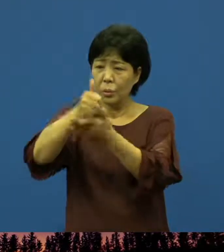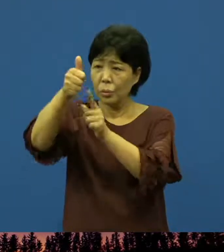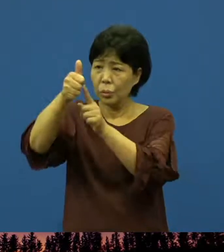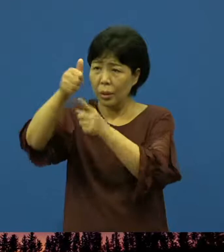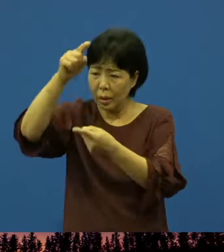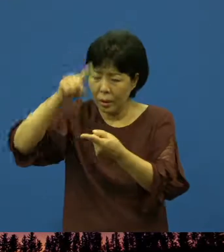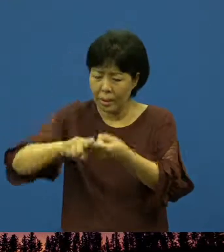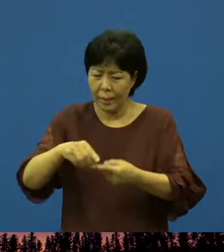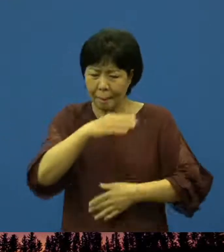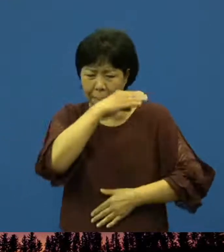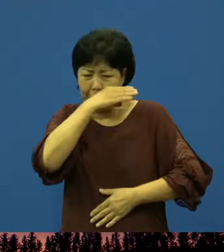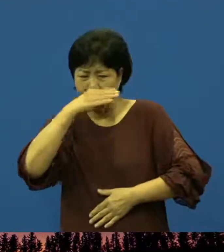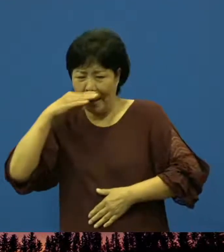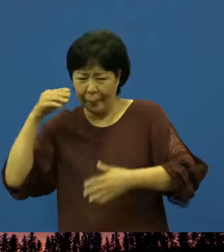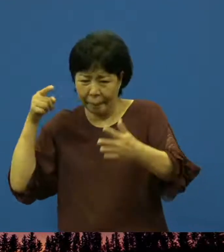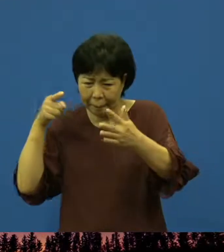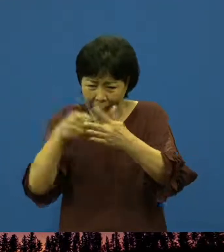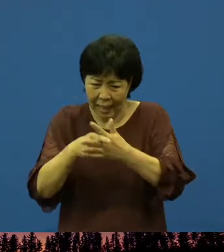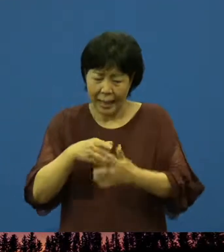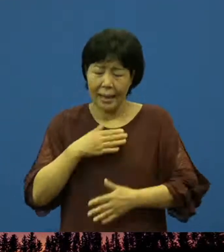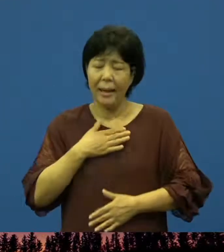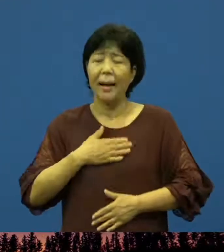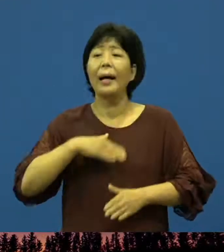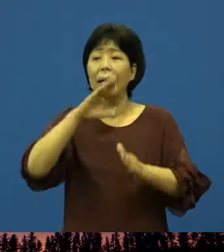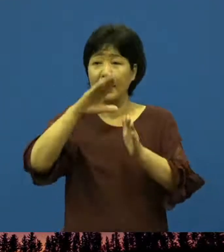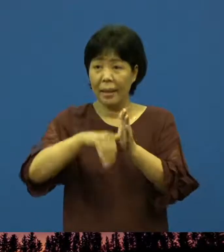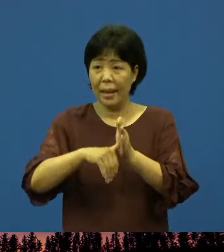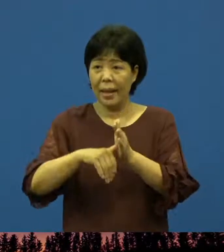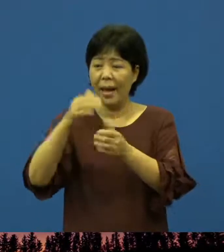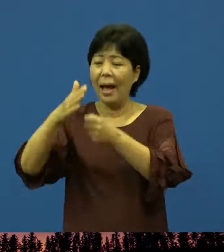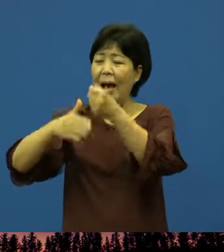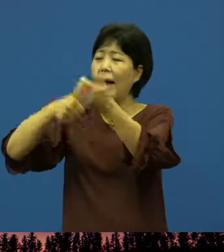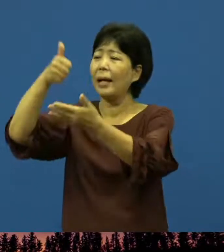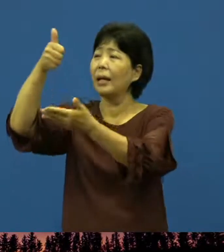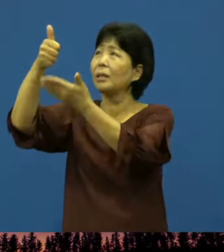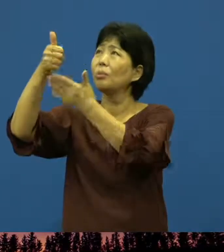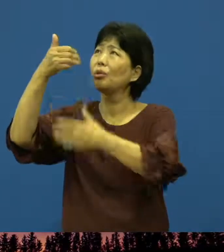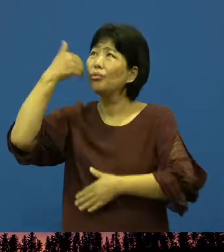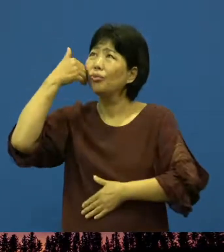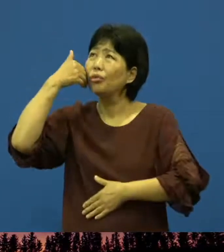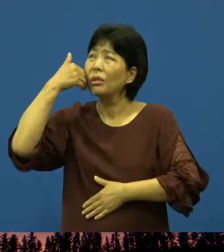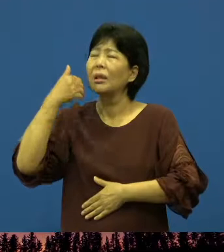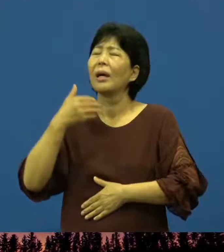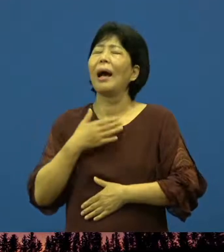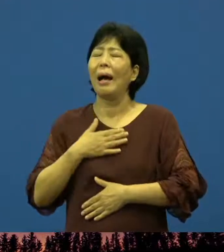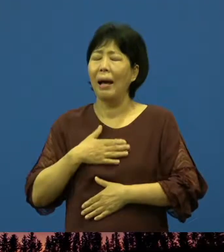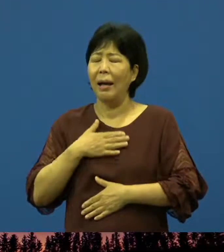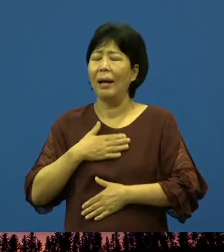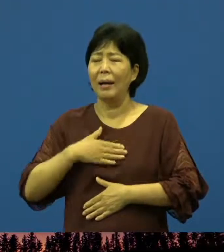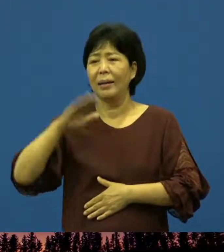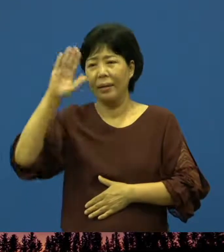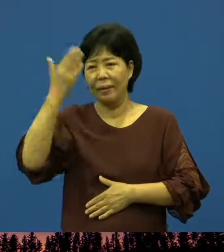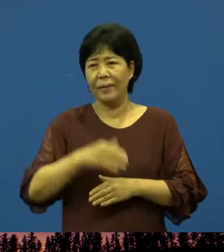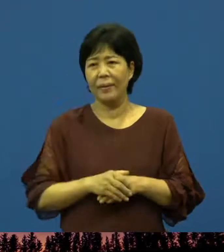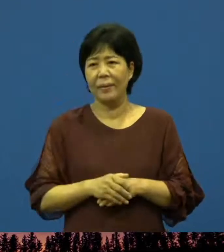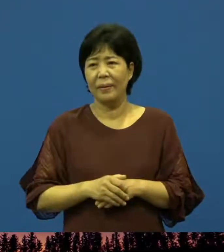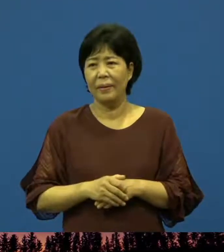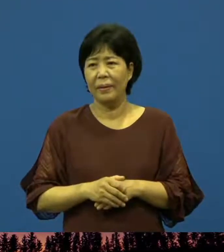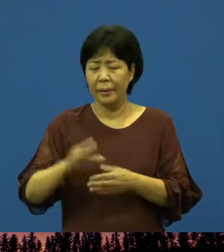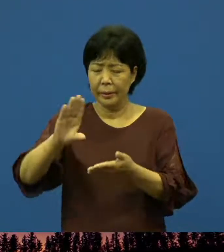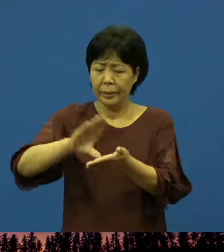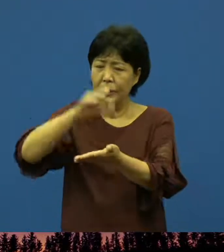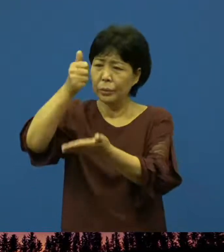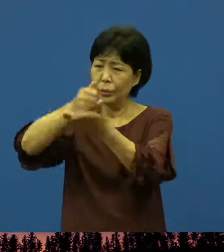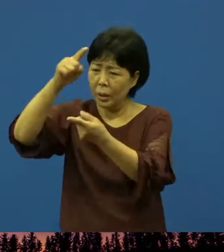때 그리스도를 보내신 하나님이 누구이신지를 알 수가 있게 되고 그리스도를 바로 알아야 내가 누구인지 알게